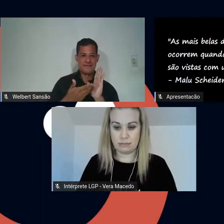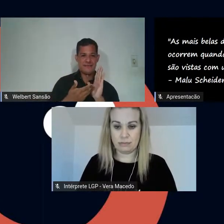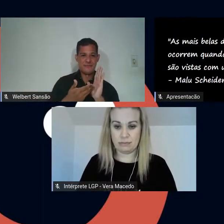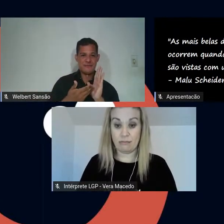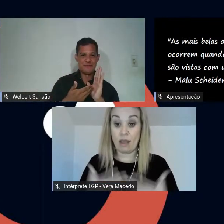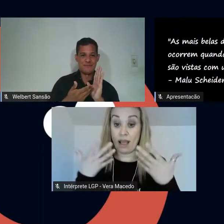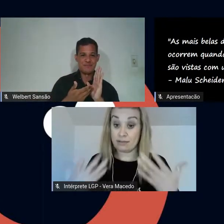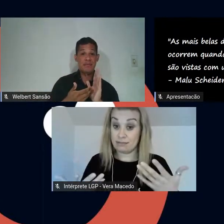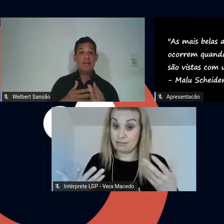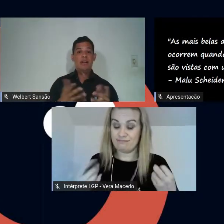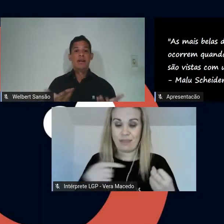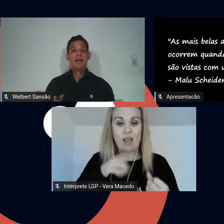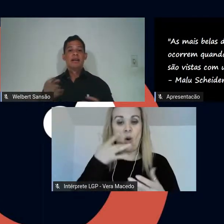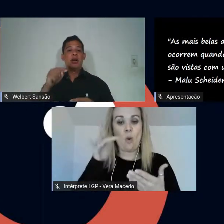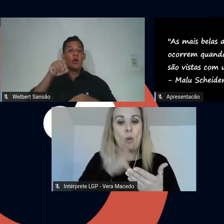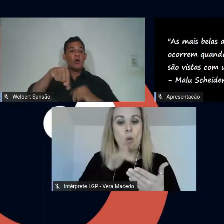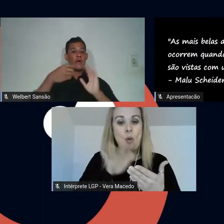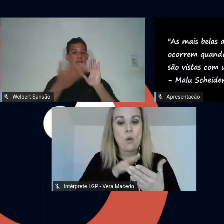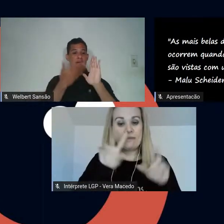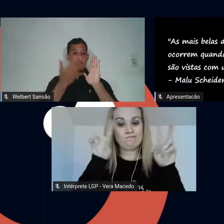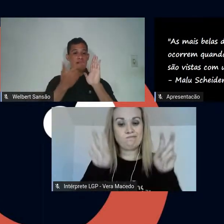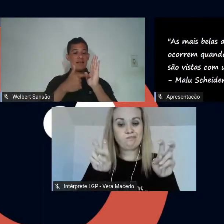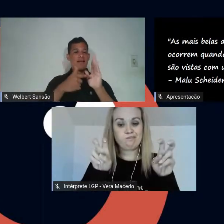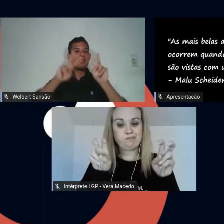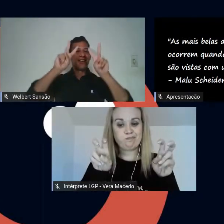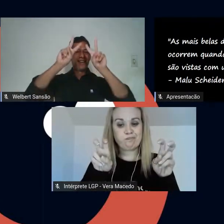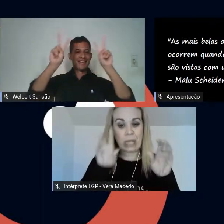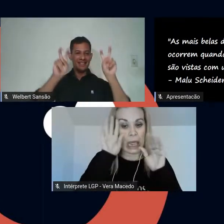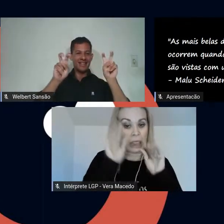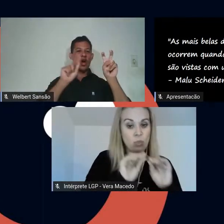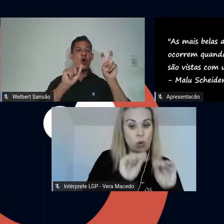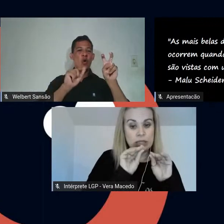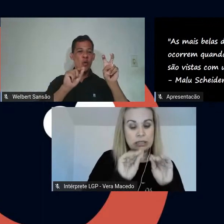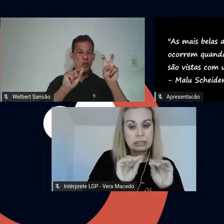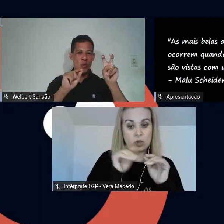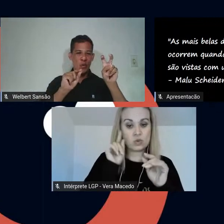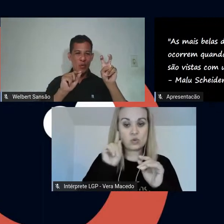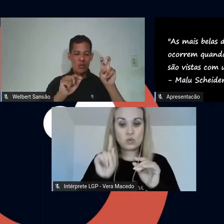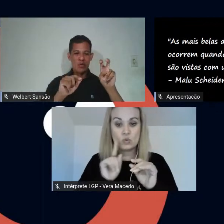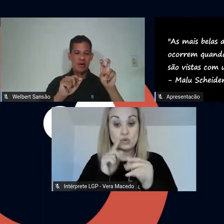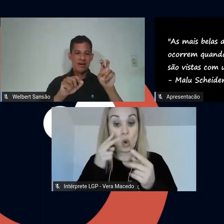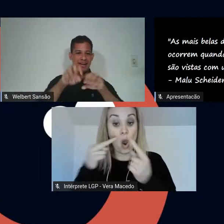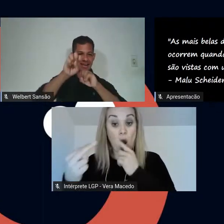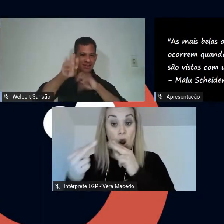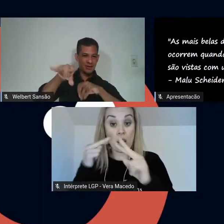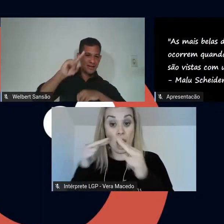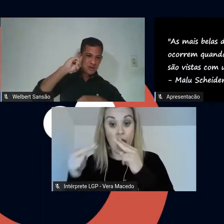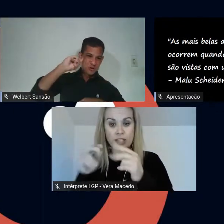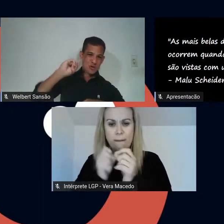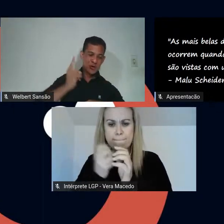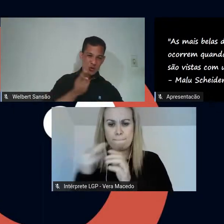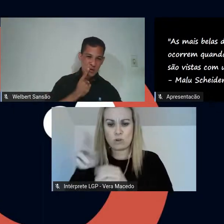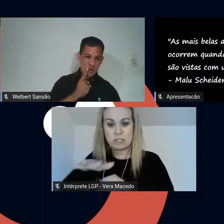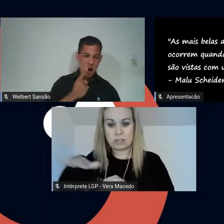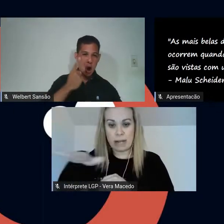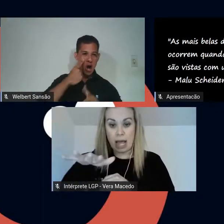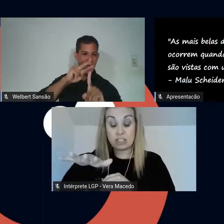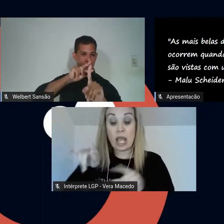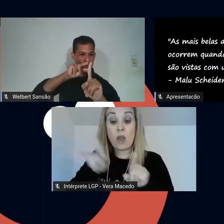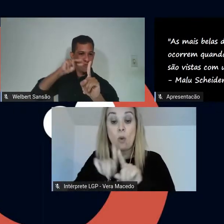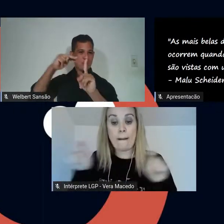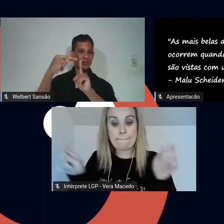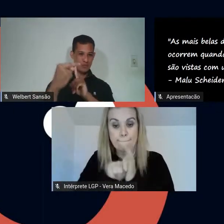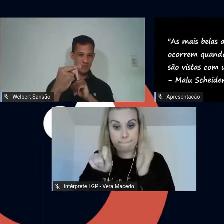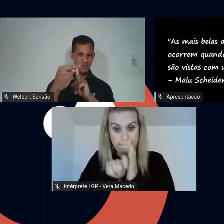Neste sentido, o livro intitulado Educação de Surdos, olhares multidisciplinares é